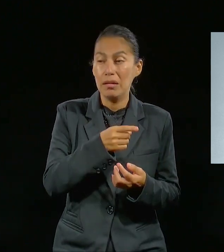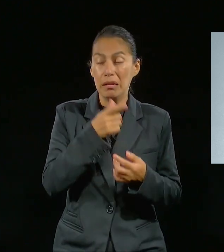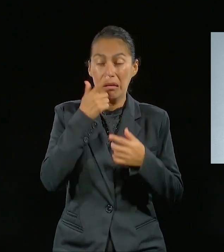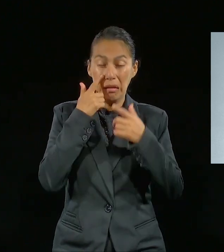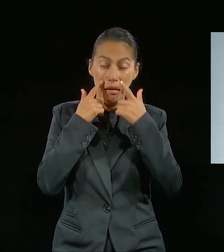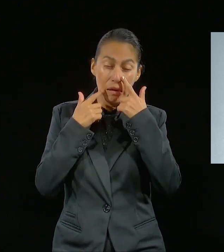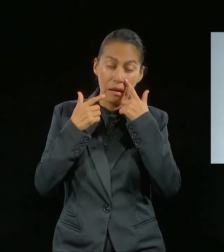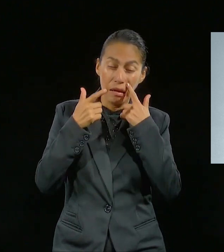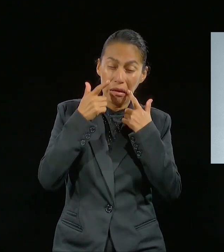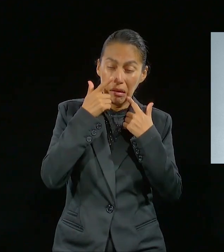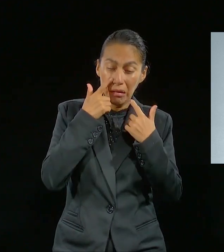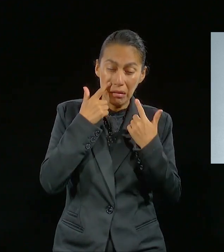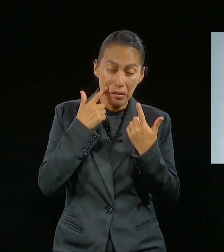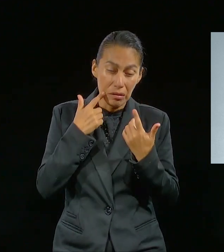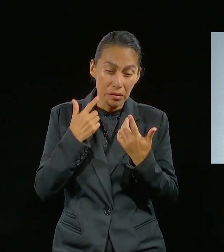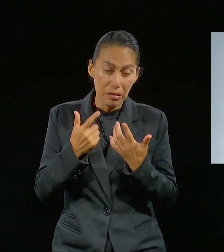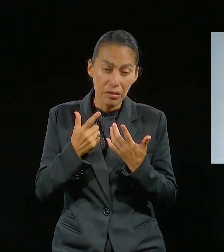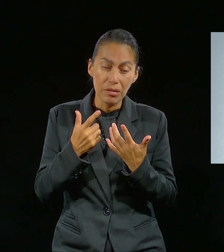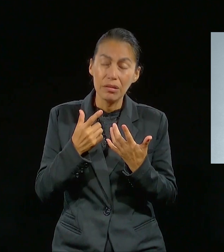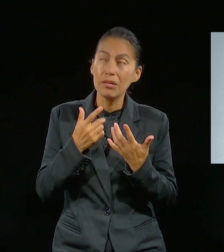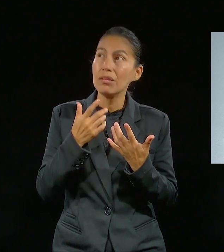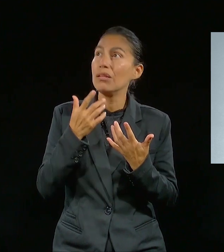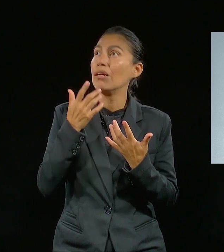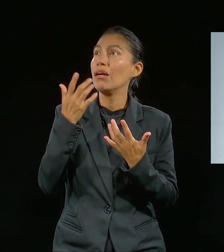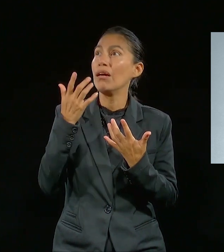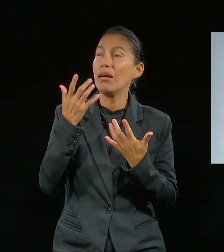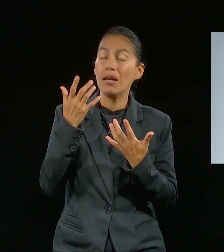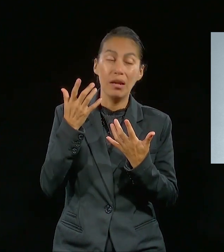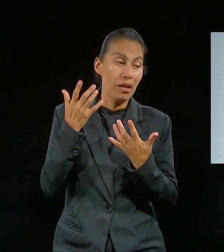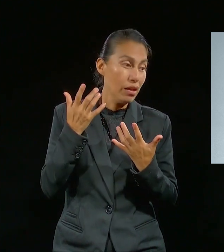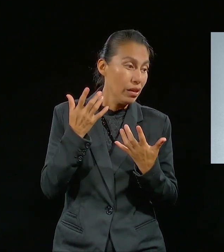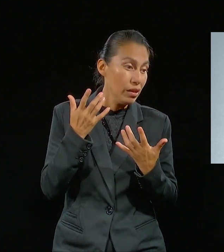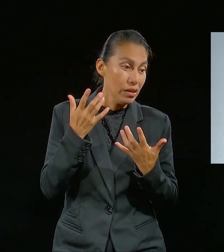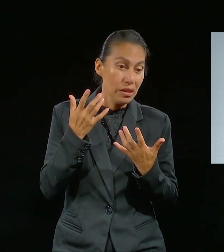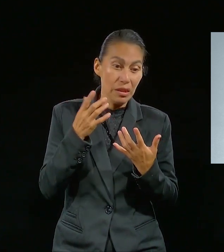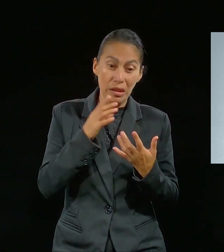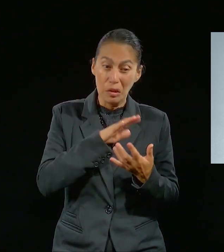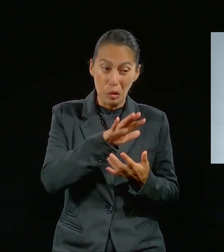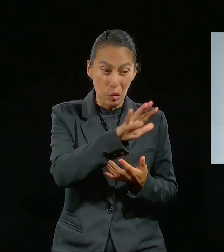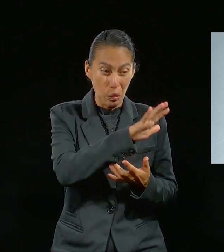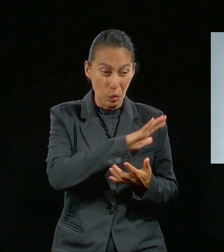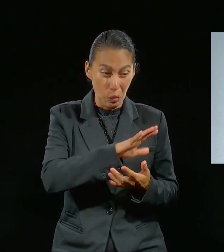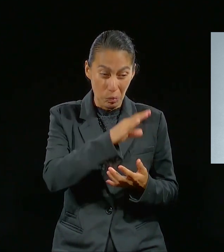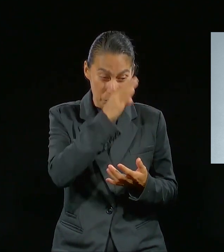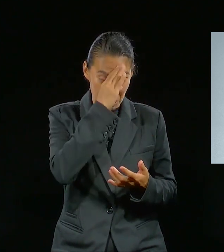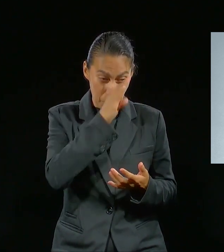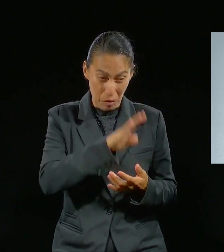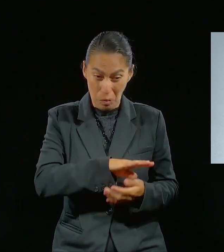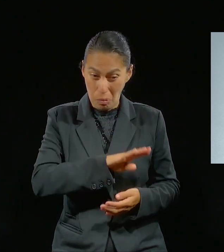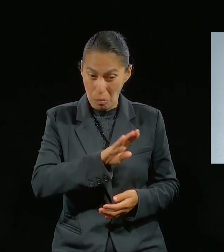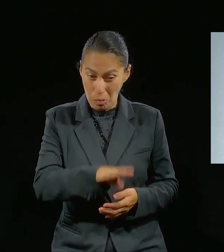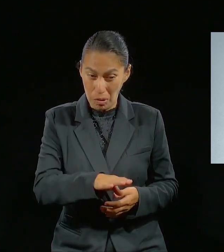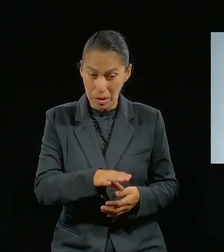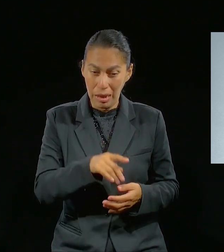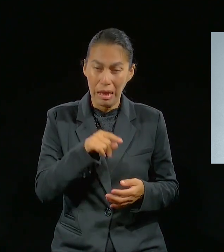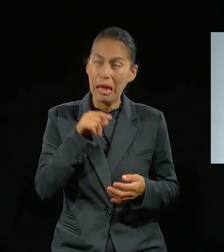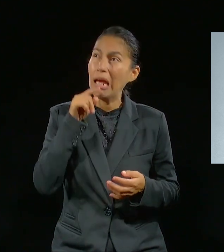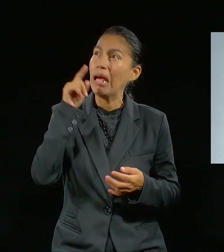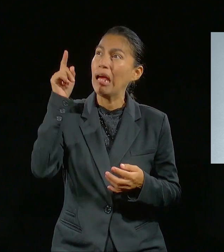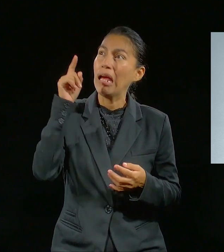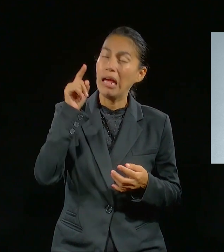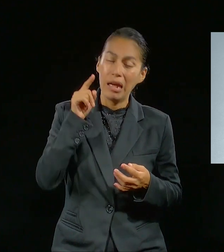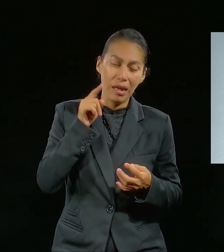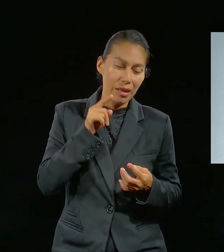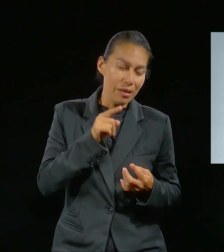querido milagro supo arrebatar al cielo. Cuando ya el mundo te creyó perdido,